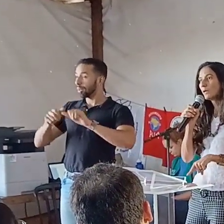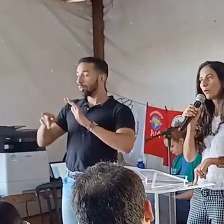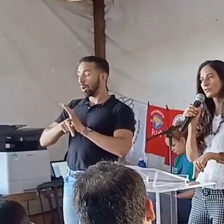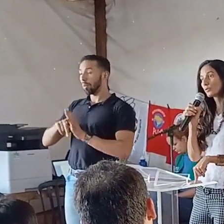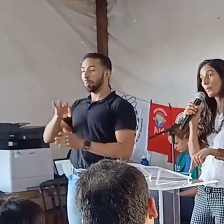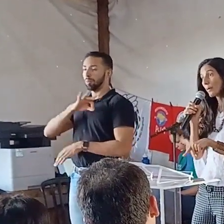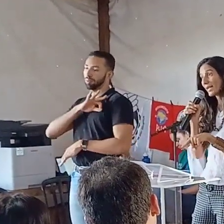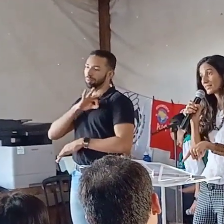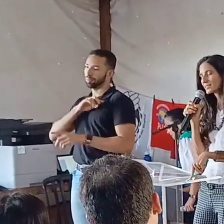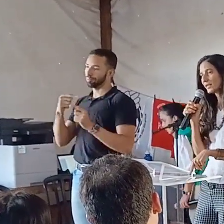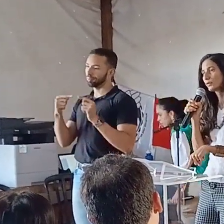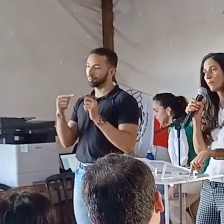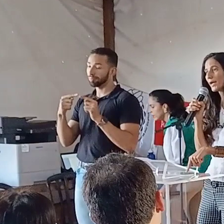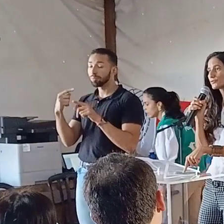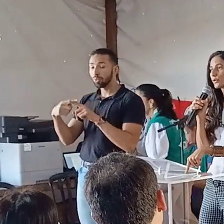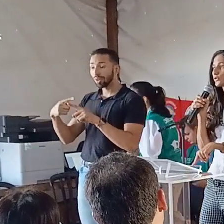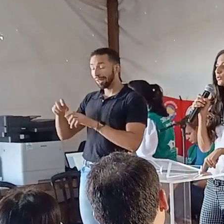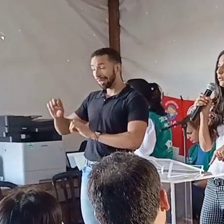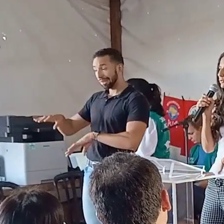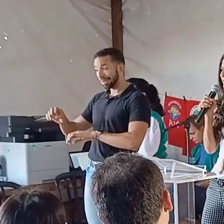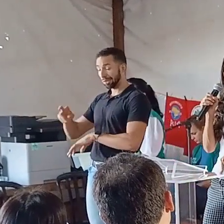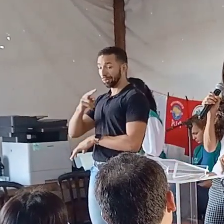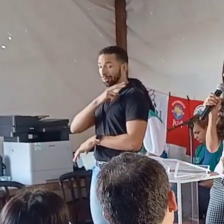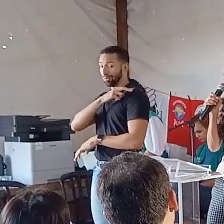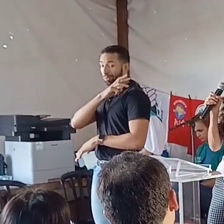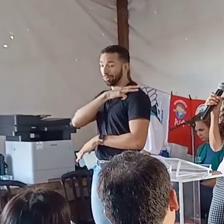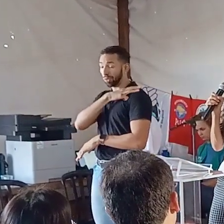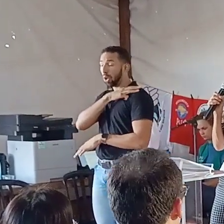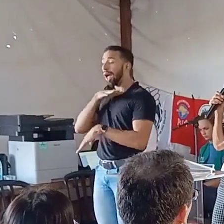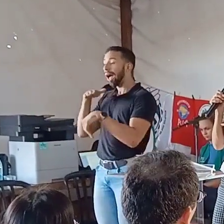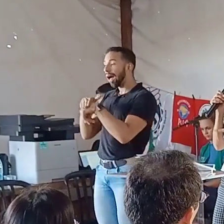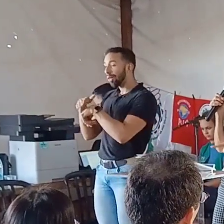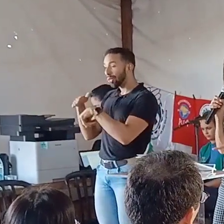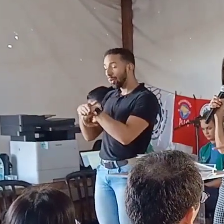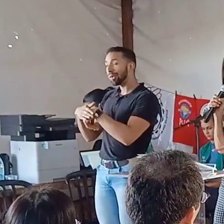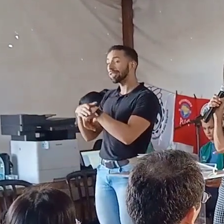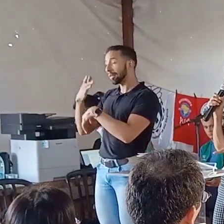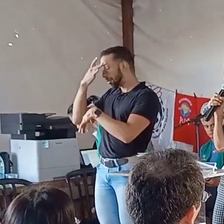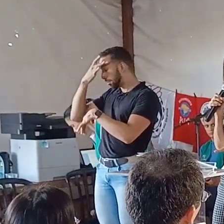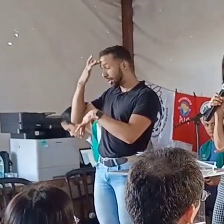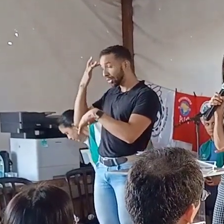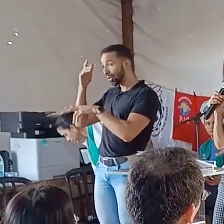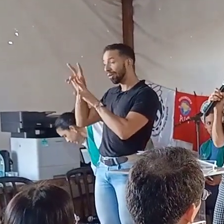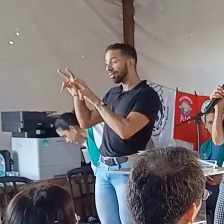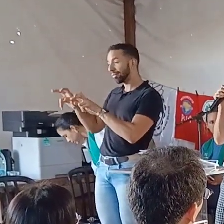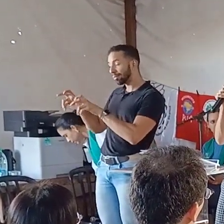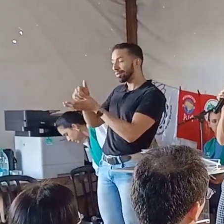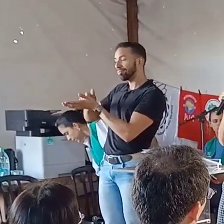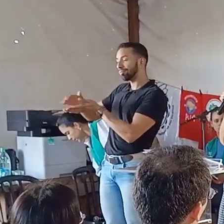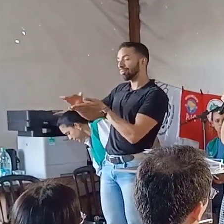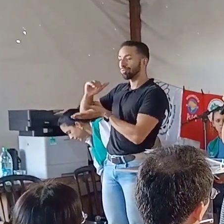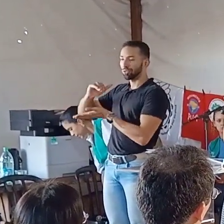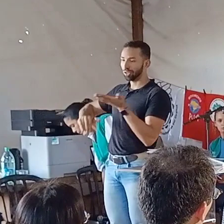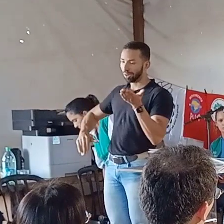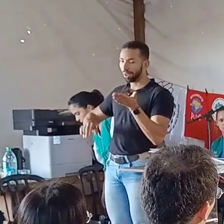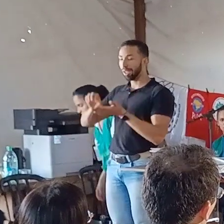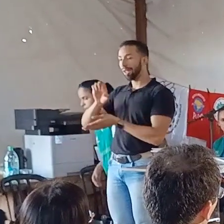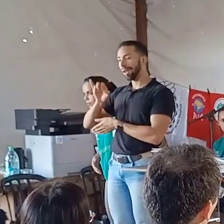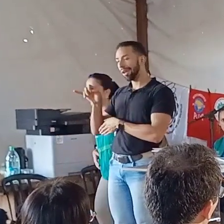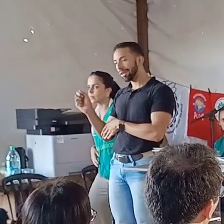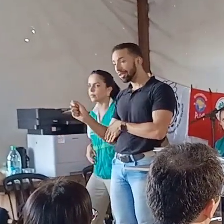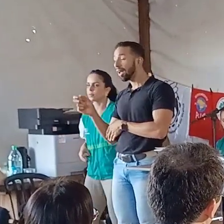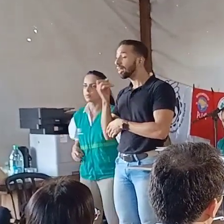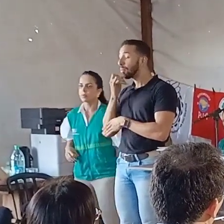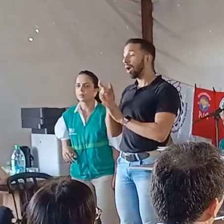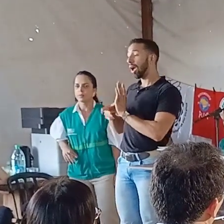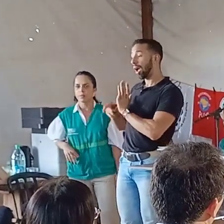militarização, onde o ensino médio noturno tem sido pauta de extinção, onde o EJA tem sido, antes